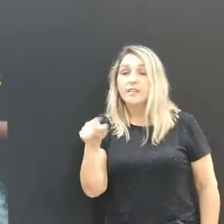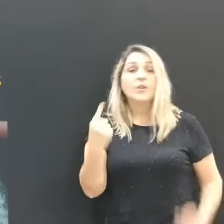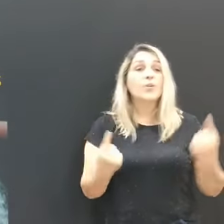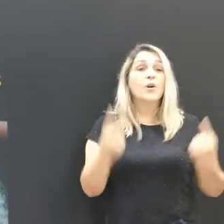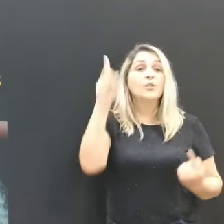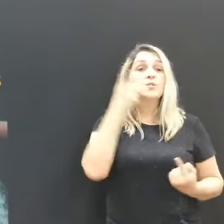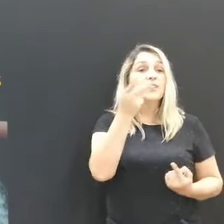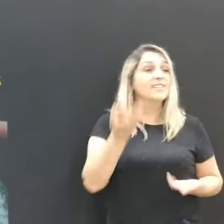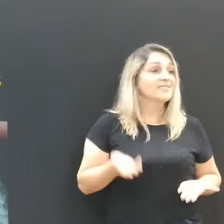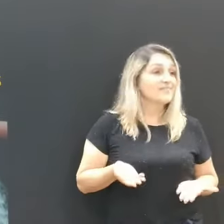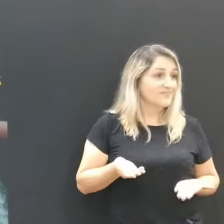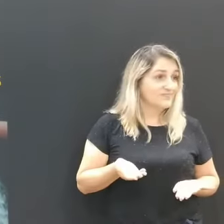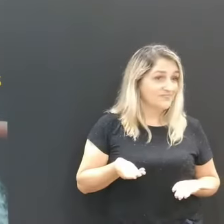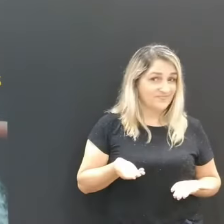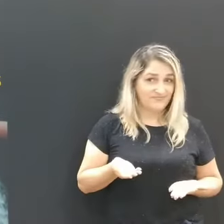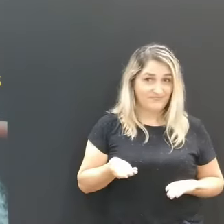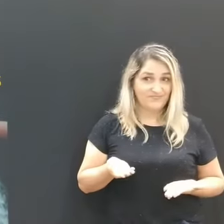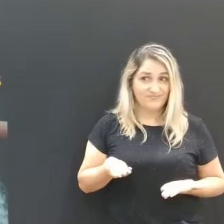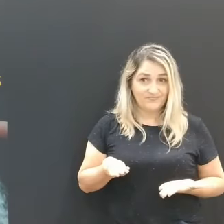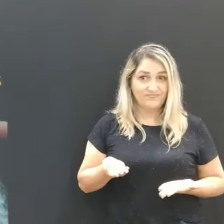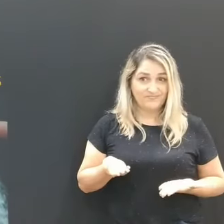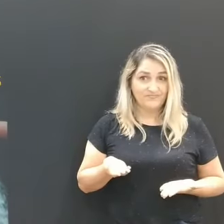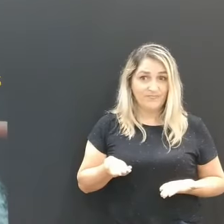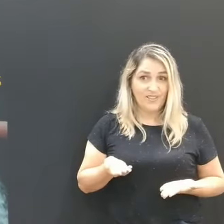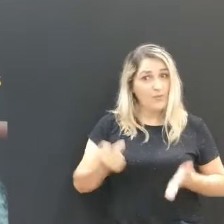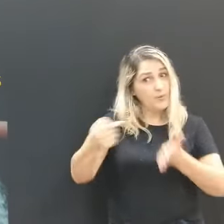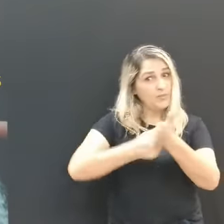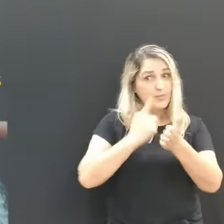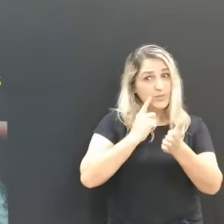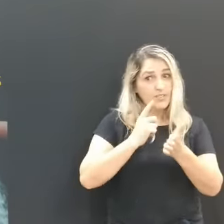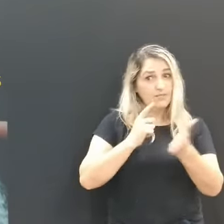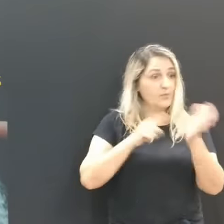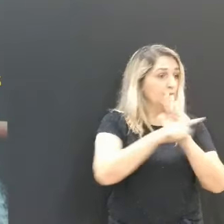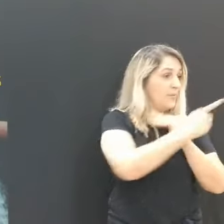Como está a tua vida? Qual delas você escolhe? Tá?